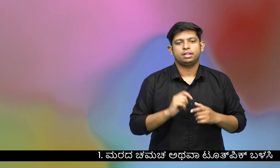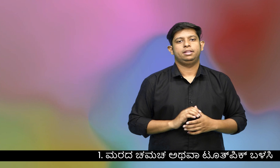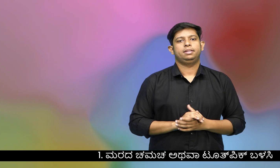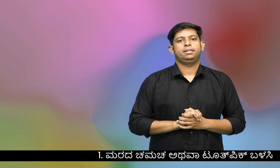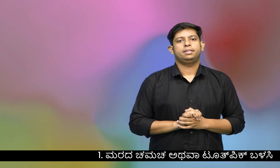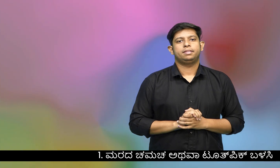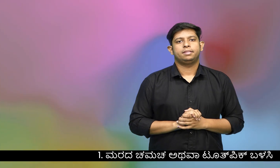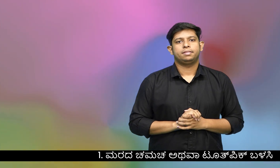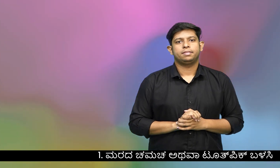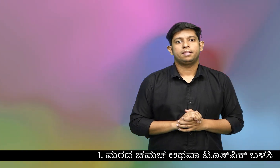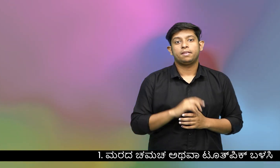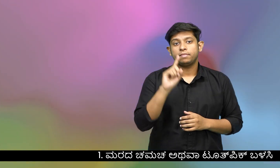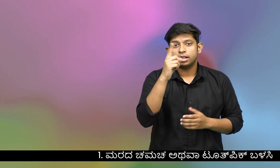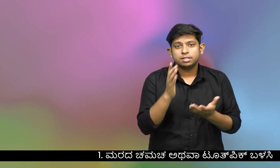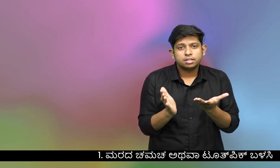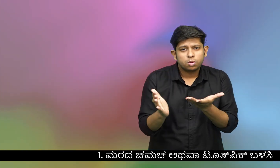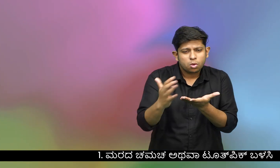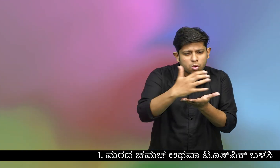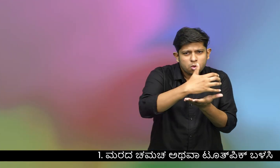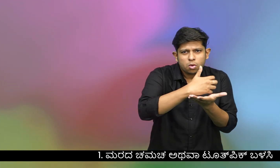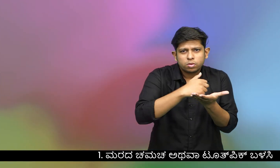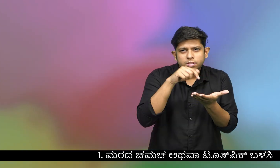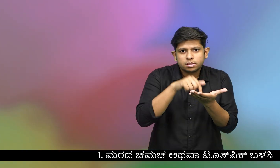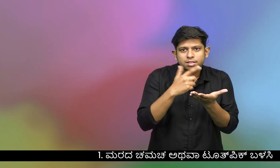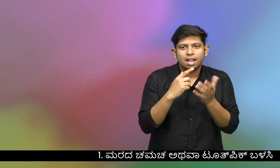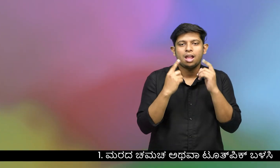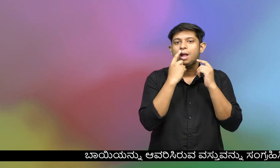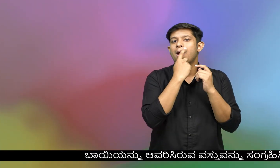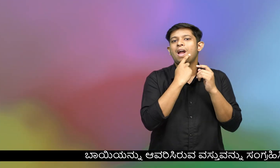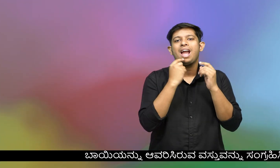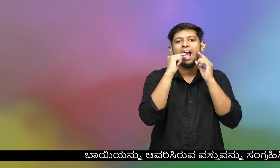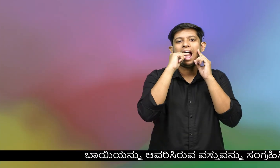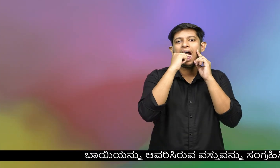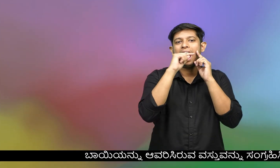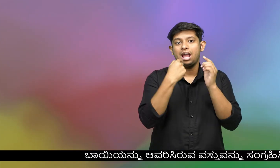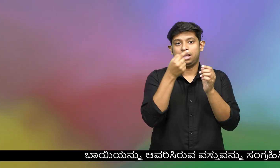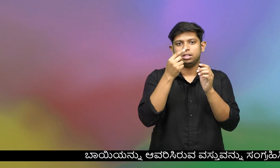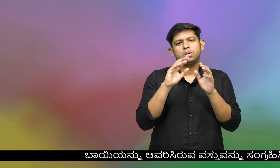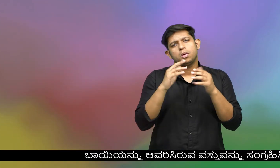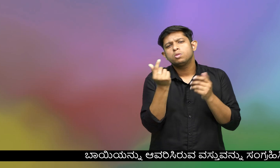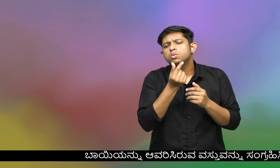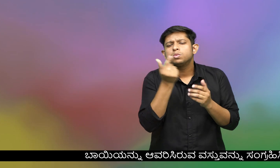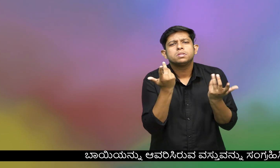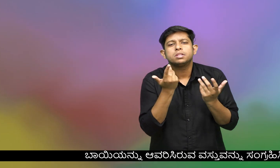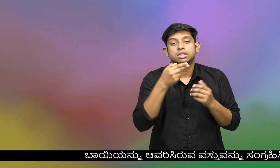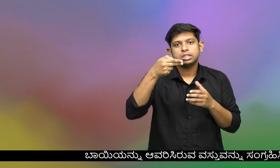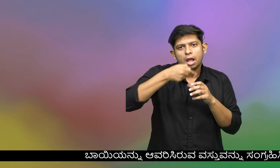1. ಮರದ ಚಮಚ ಅಥವಾ ಟೂತ್ಪಿಕ್ ಬಳಸಿ ಬಾಯಿಯನ್ನು ಆವರಿಸಿರುವ ವಸ್ತುವನ್ನು ಸಂಗ್ರಹಿಸಿ.